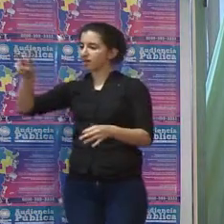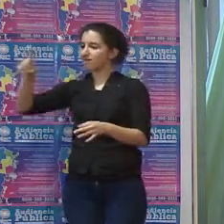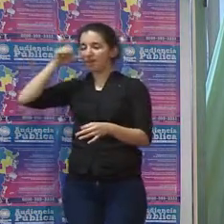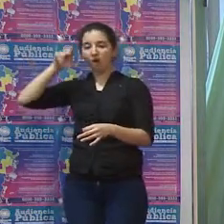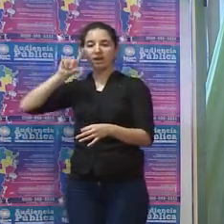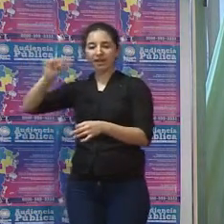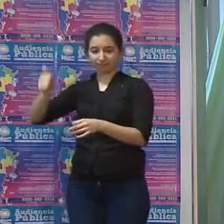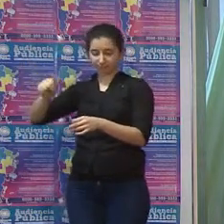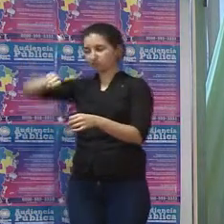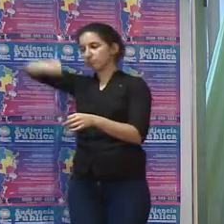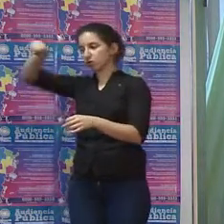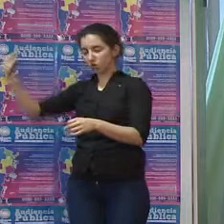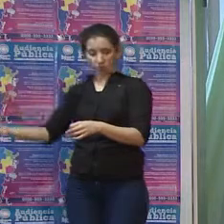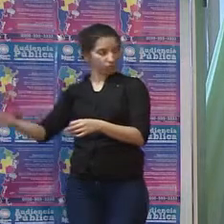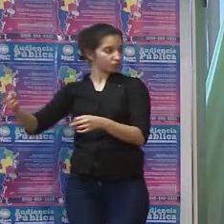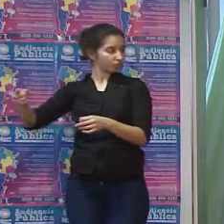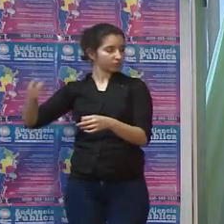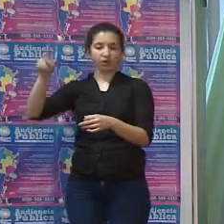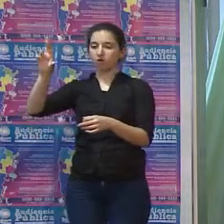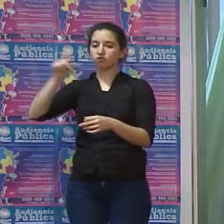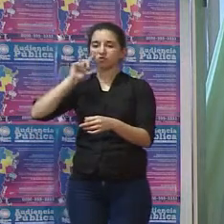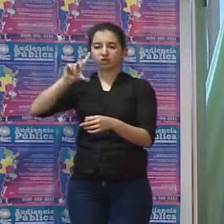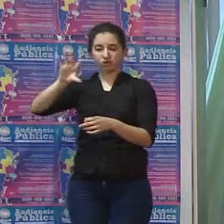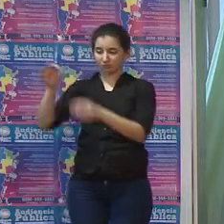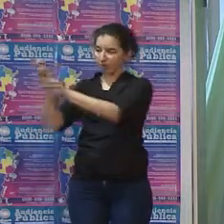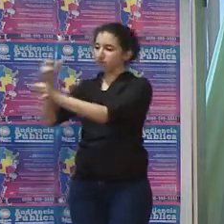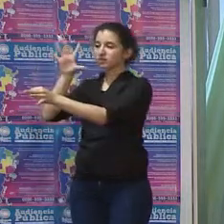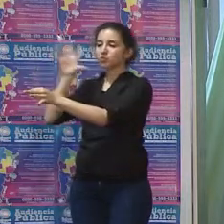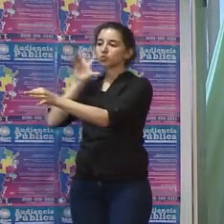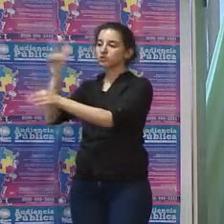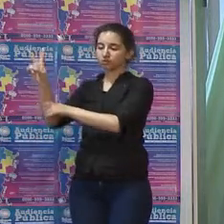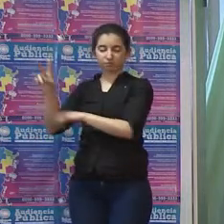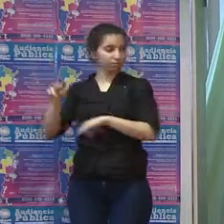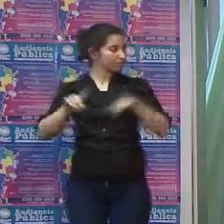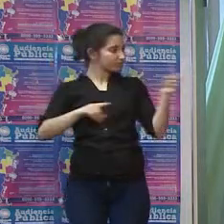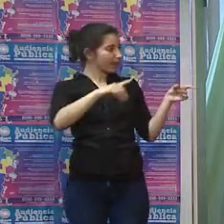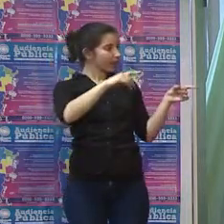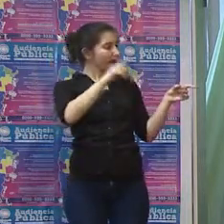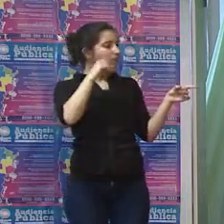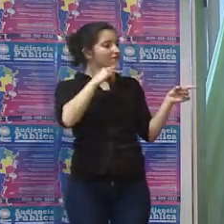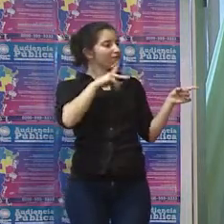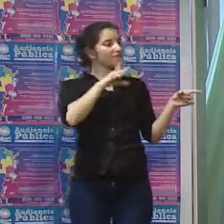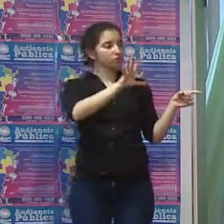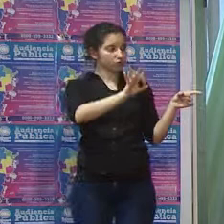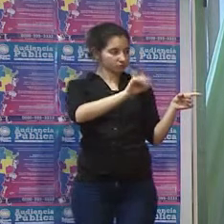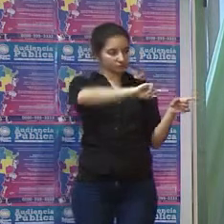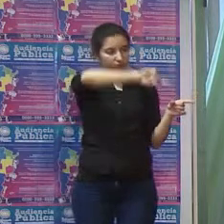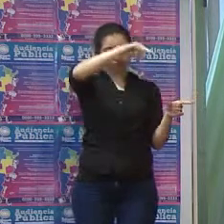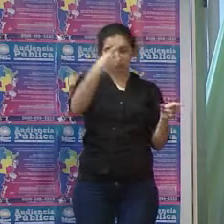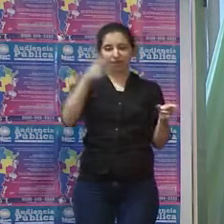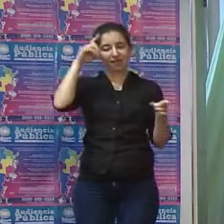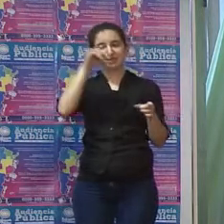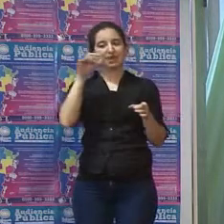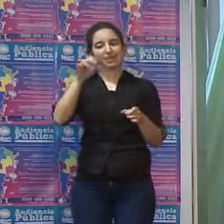7, Rocío de la EP número 52, Alberto de la EP número 93 y Ezequiel Orlando de la EP número